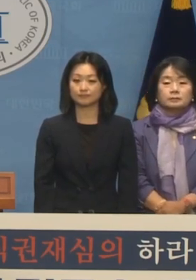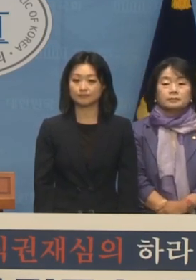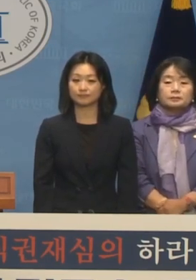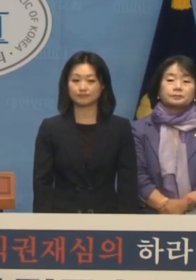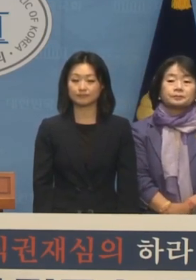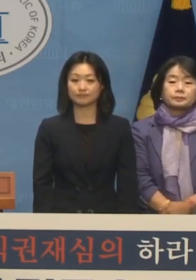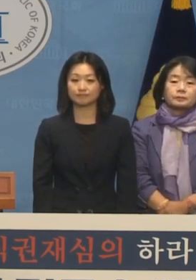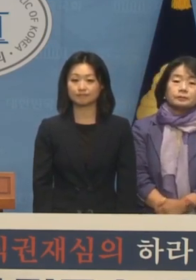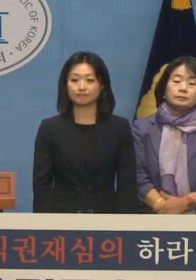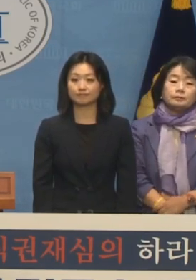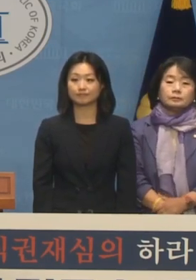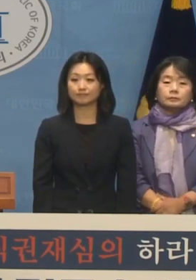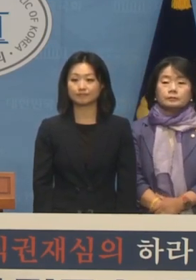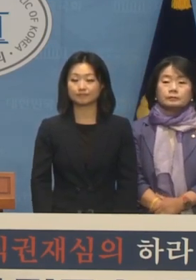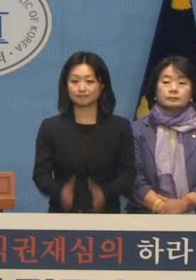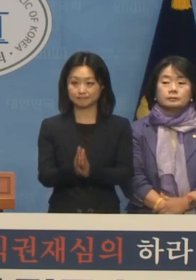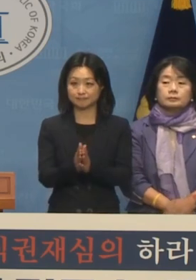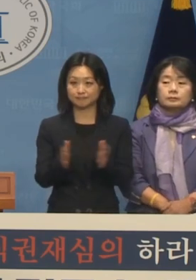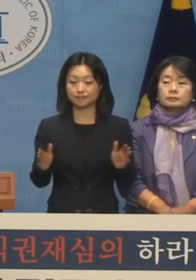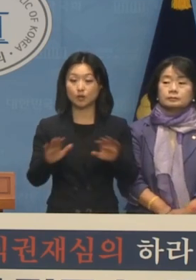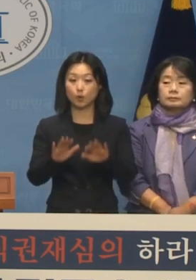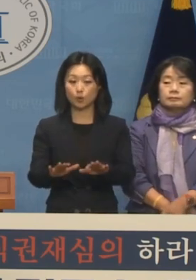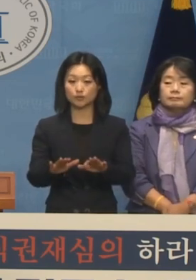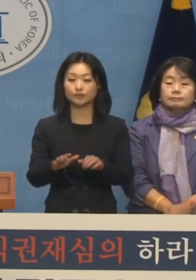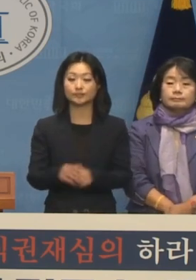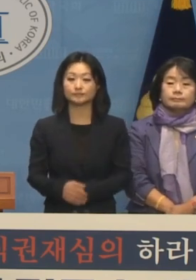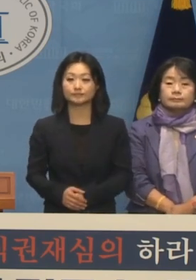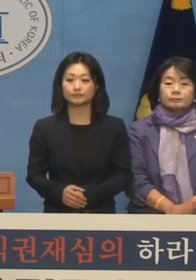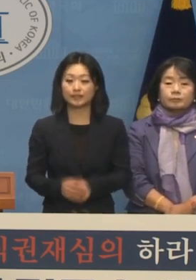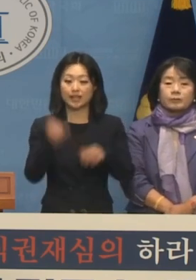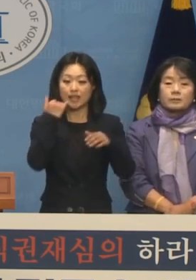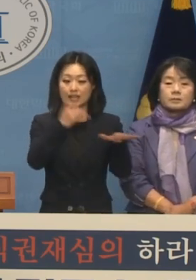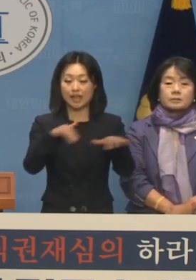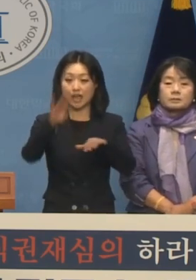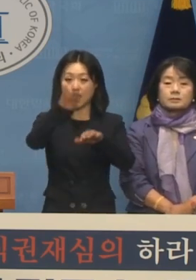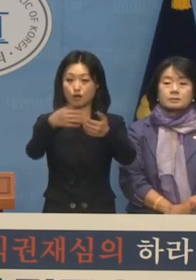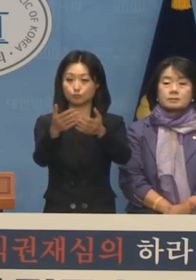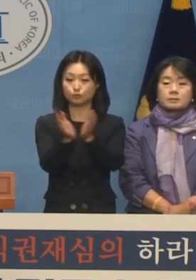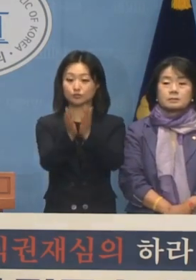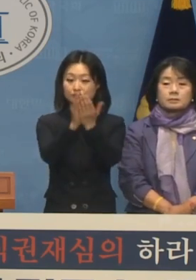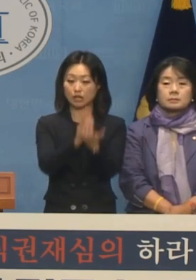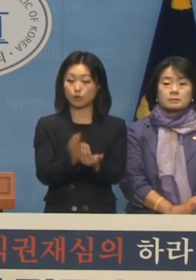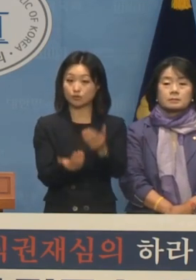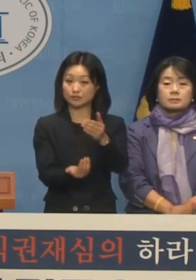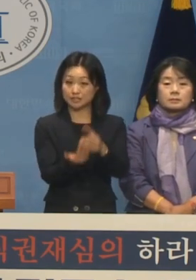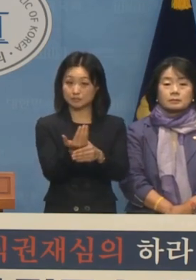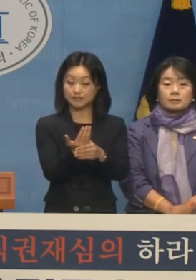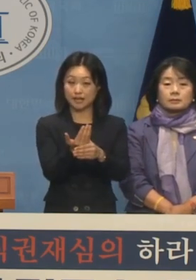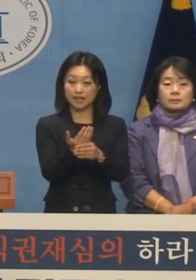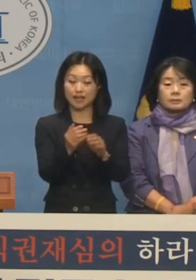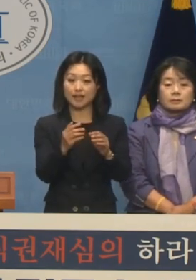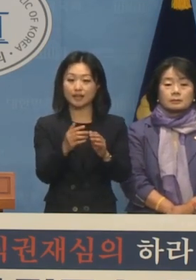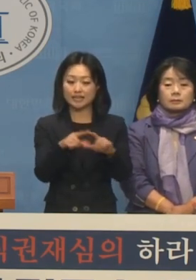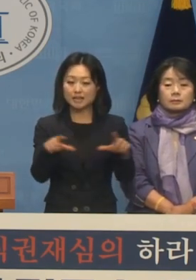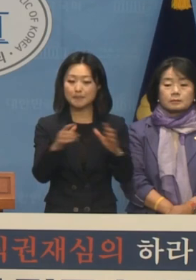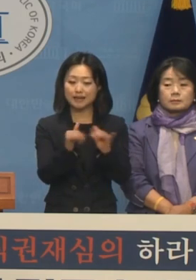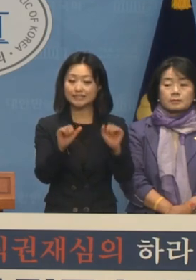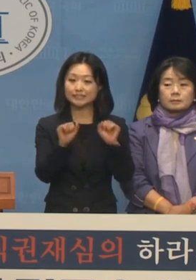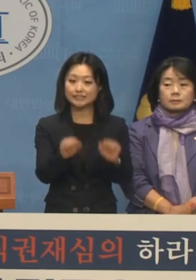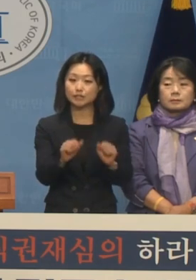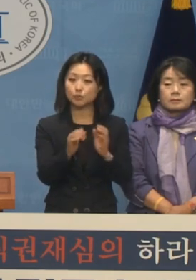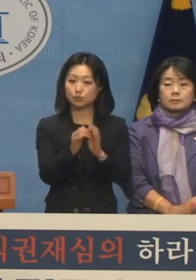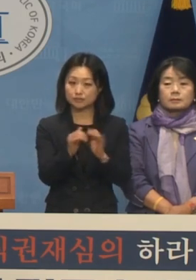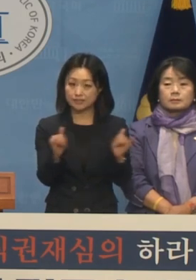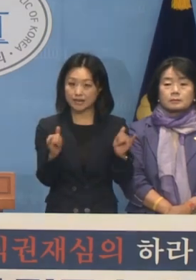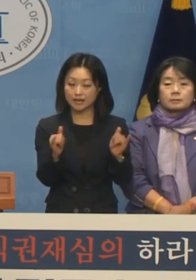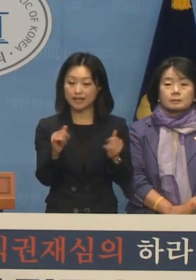네, 기자회견 시작하도록 하겠습니다. 오늘 저희는 해양수사부의 세월호 참사 일반인 생존자에 대한